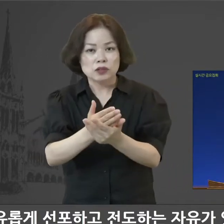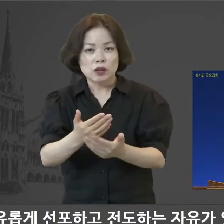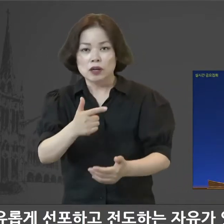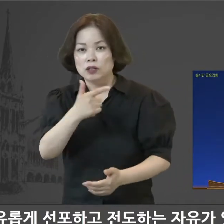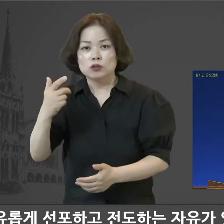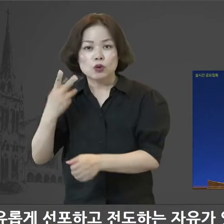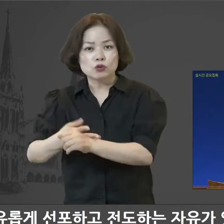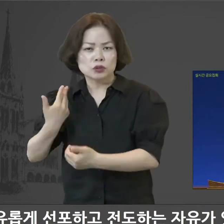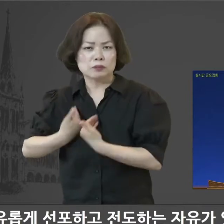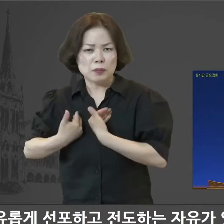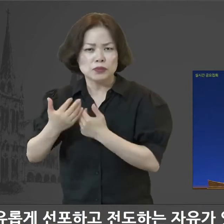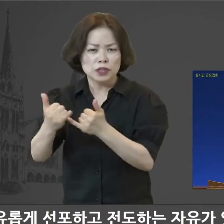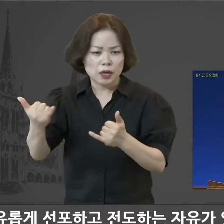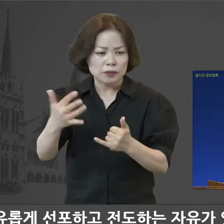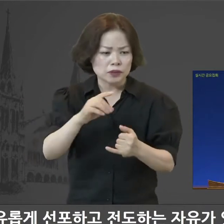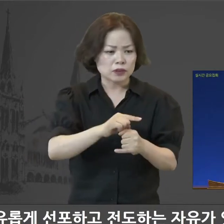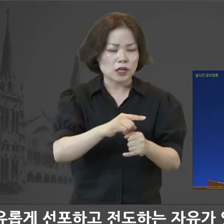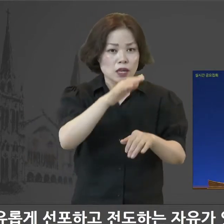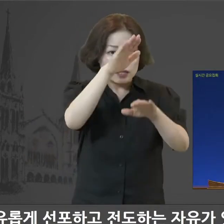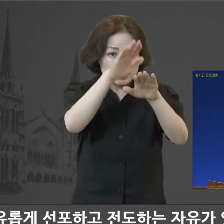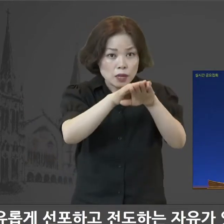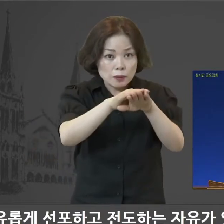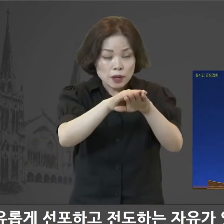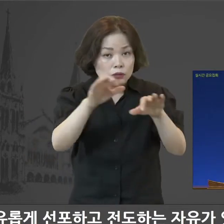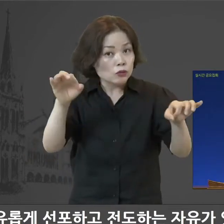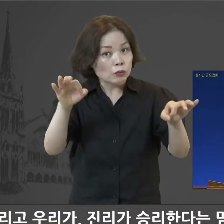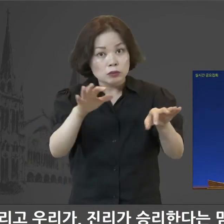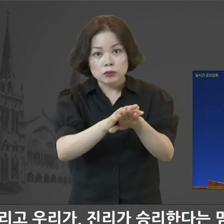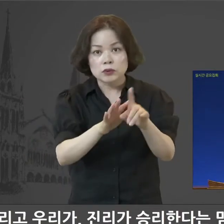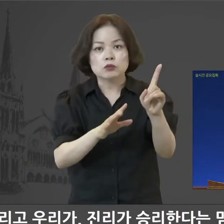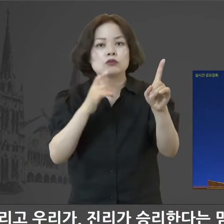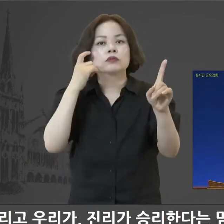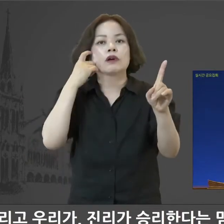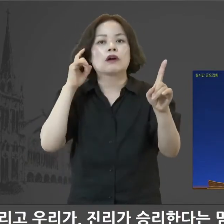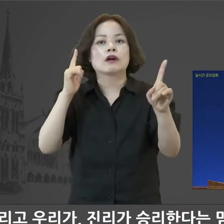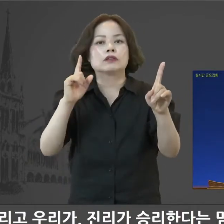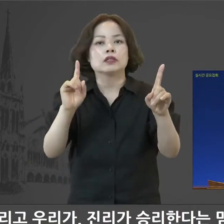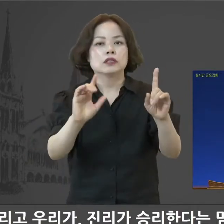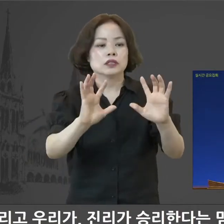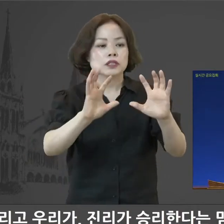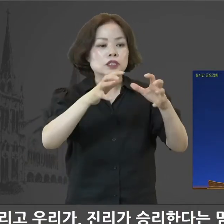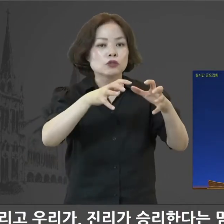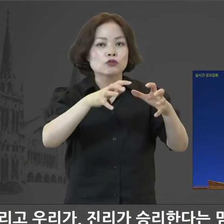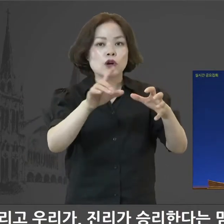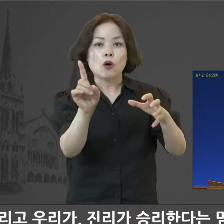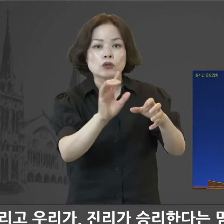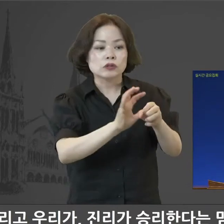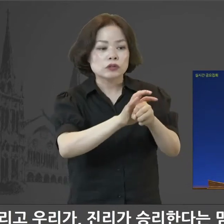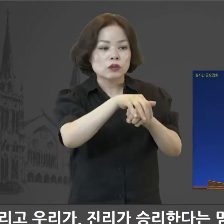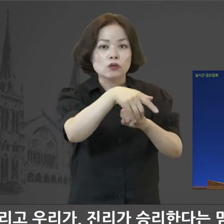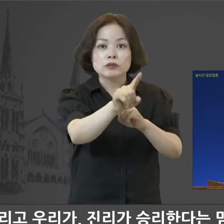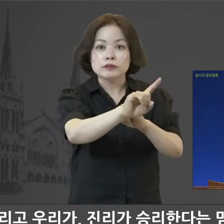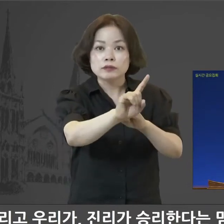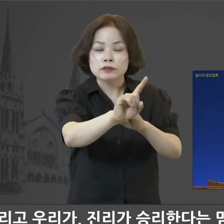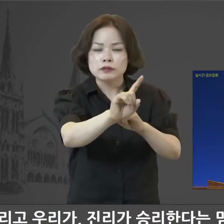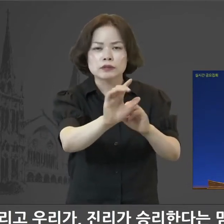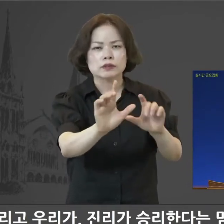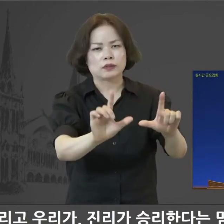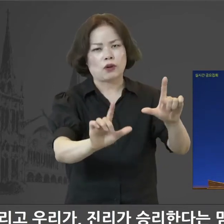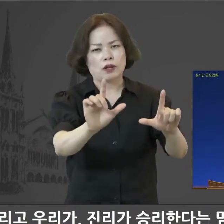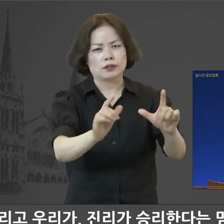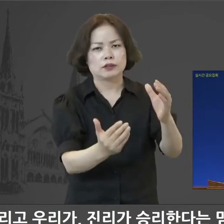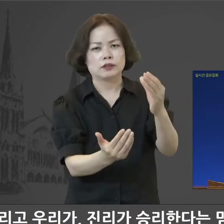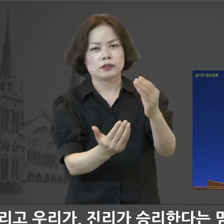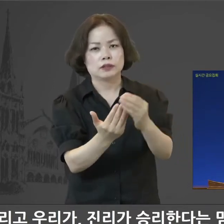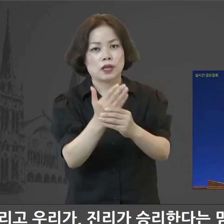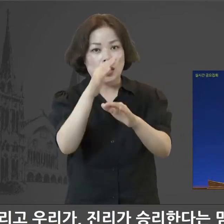그런데 예배가 소멸될 걱정을 1도 하지 않습니다. 지구상에 어떤 상황이 찾아와도 예배가 소멸될